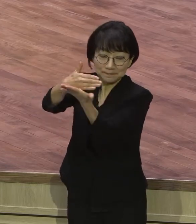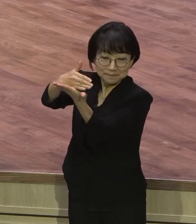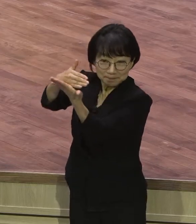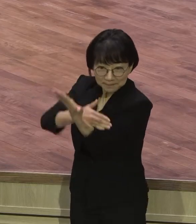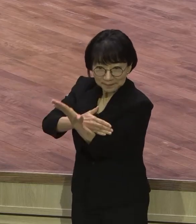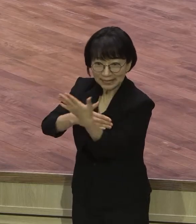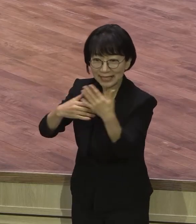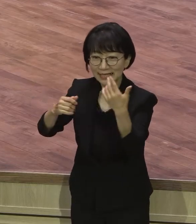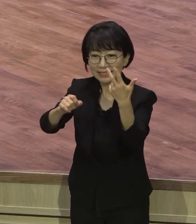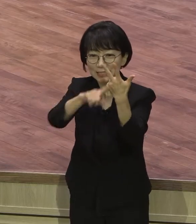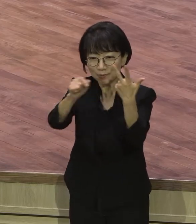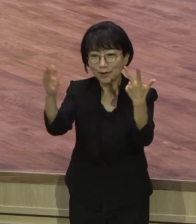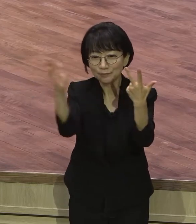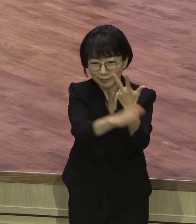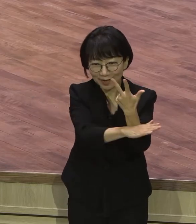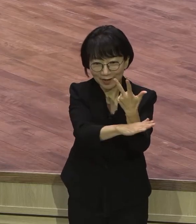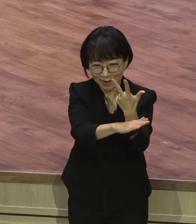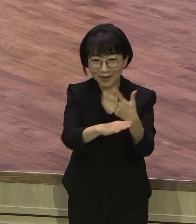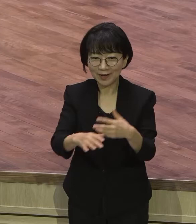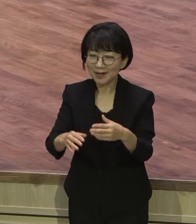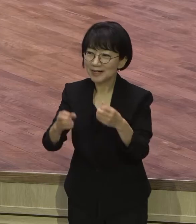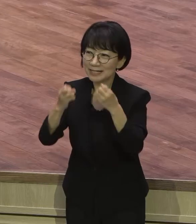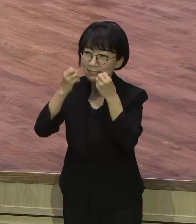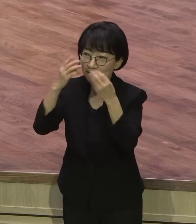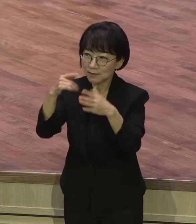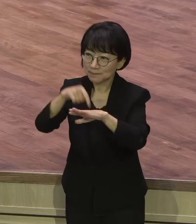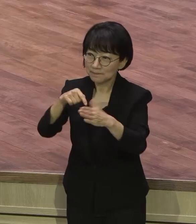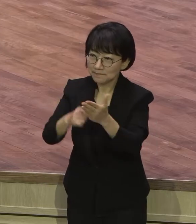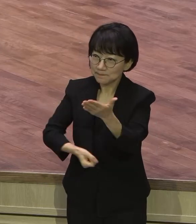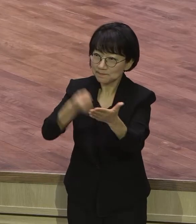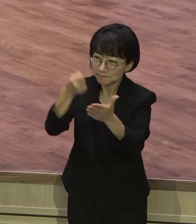새로운 다짐과 결심을 하는 그것이